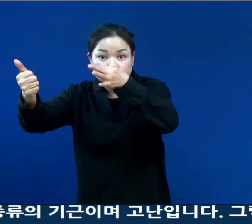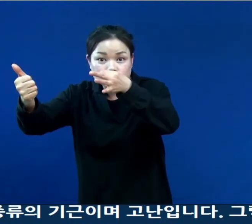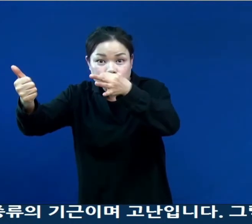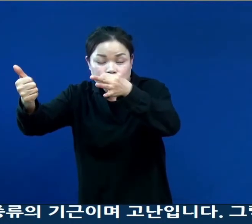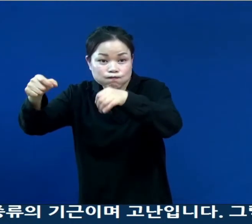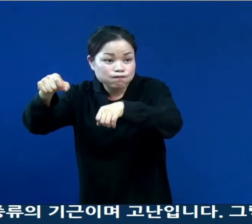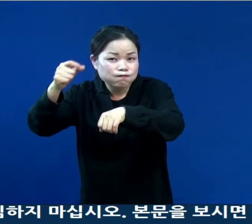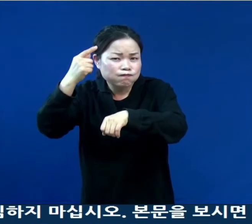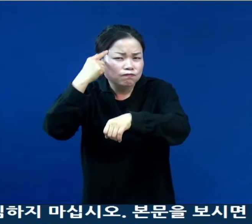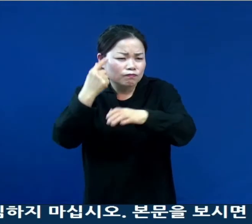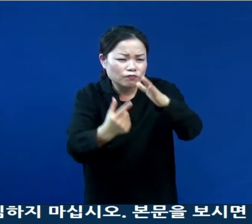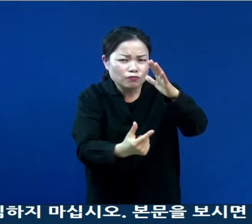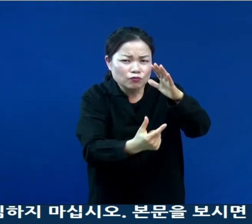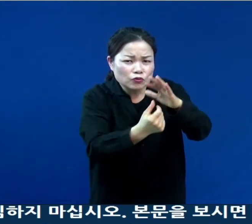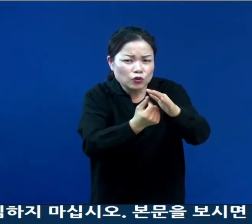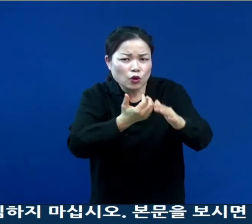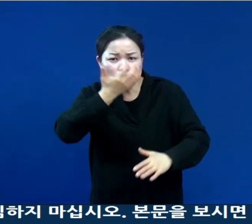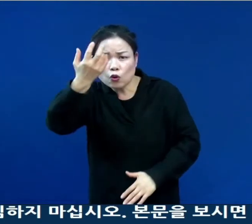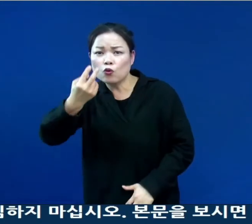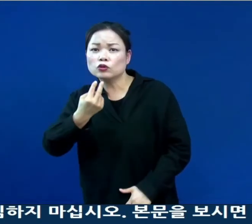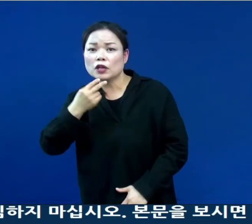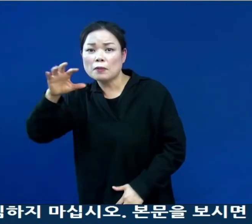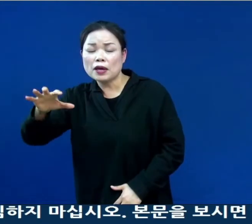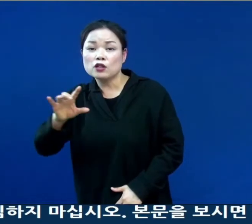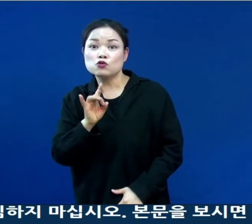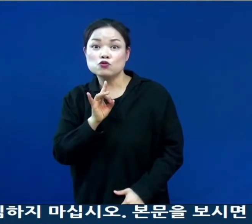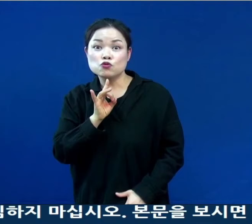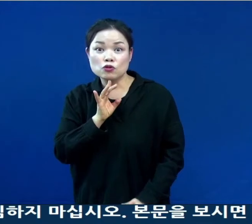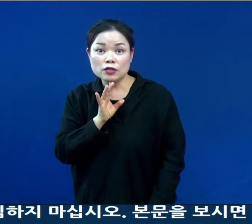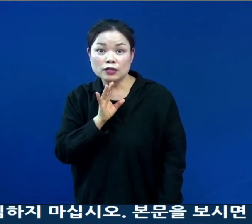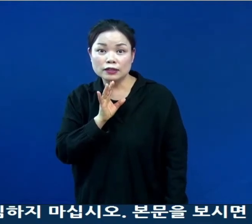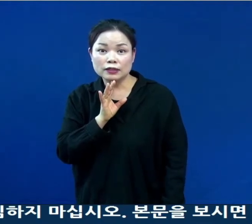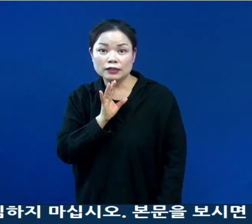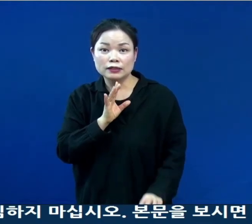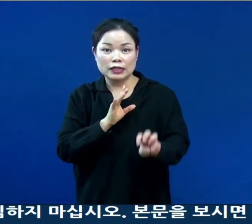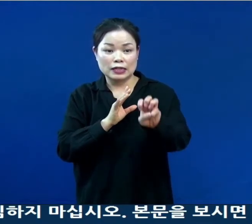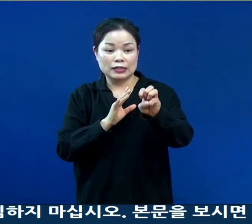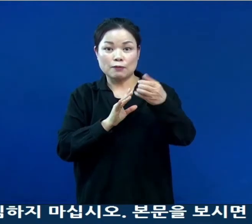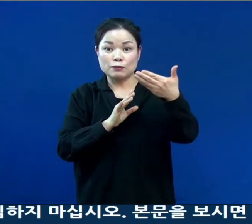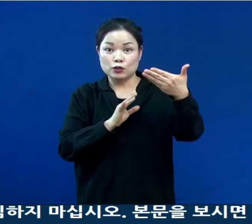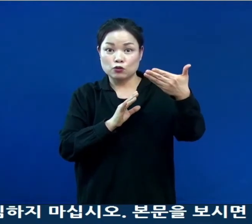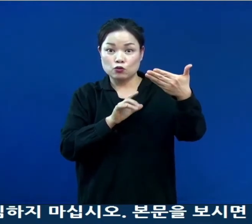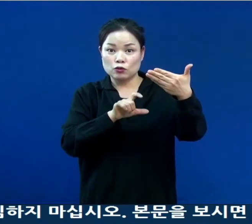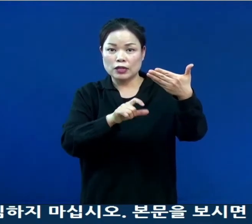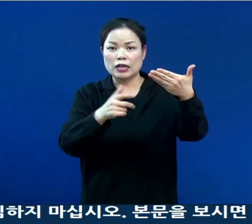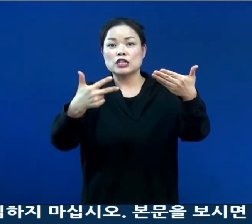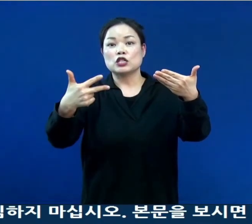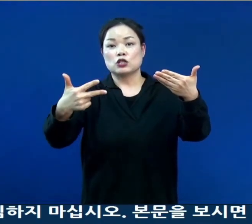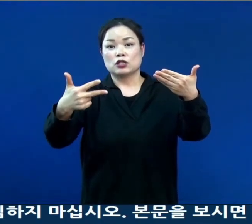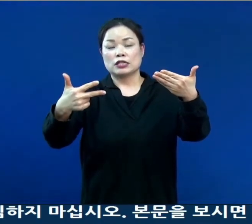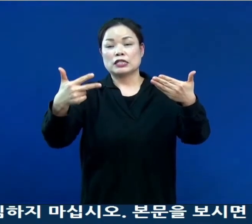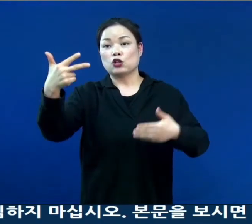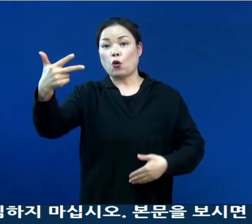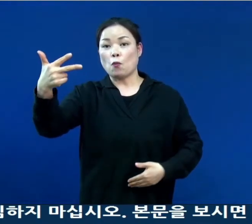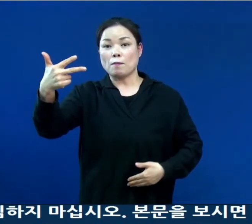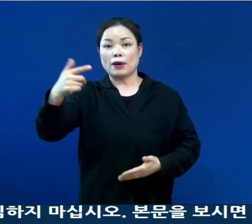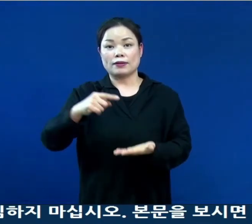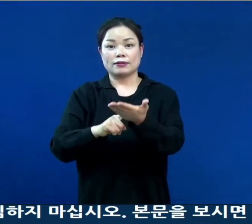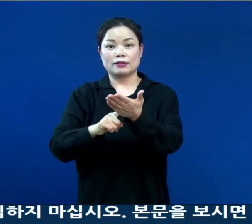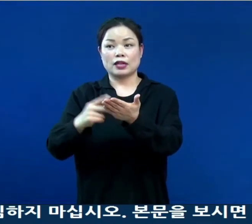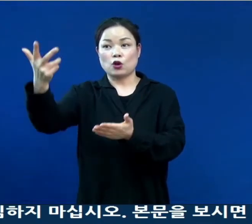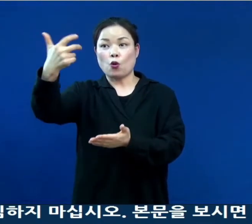그런데 특이한 것은 요셉의 이야기 속에서 유일하게 39장에만 7차례 여호와란 말이 등장을